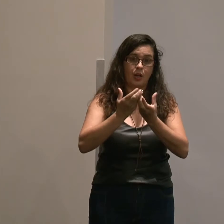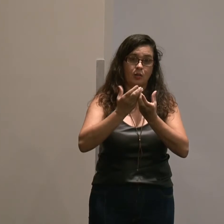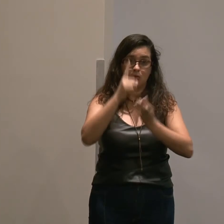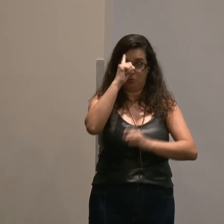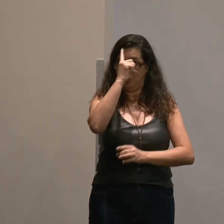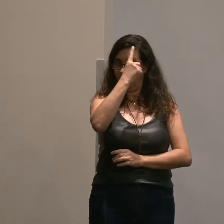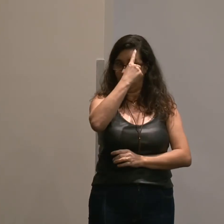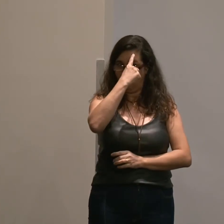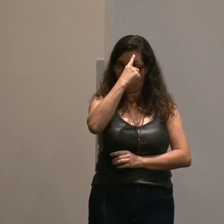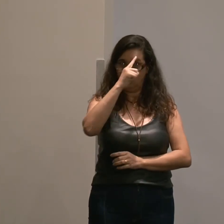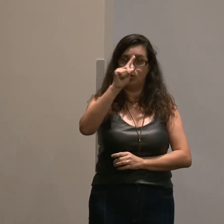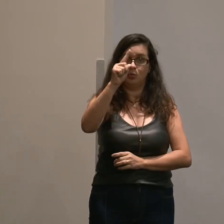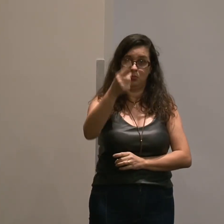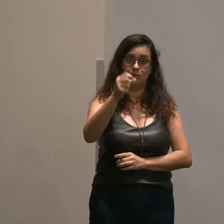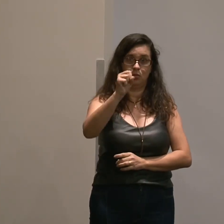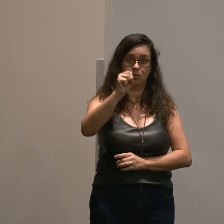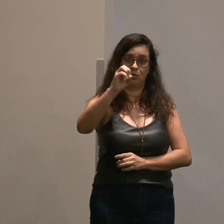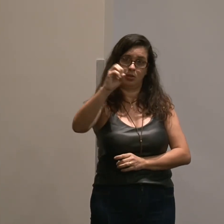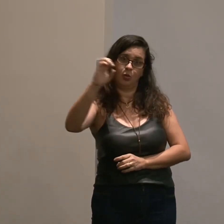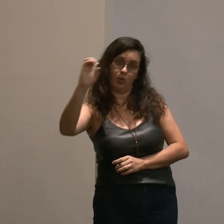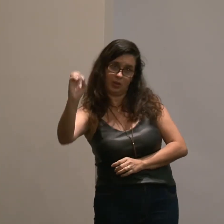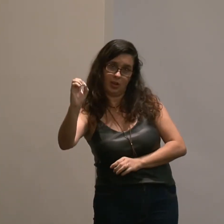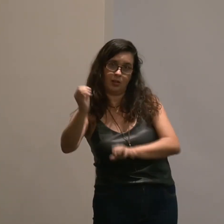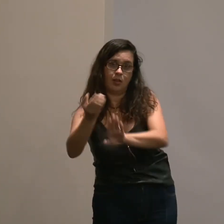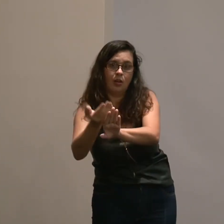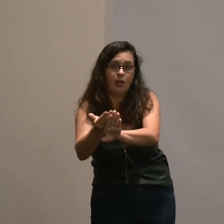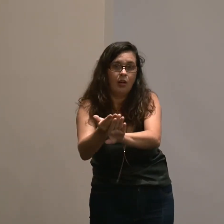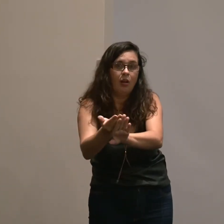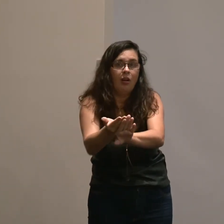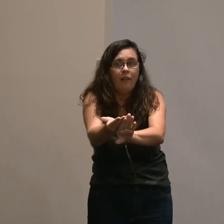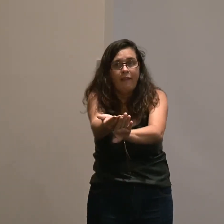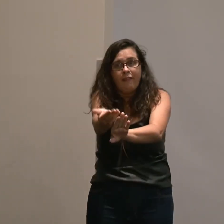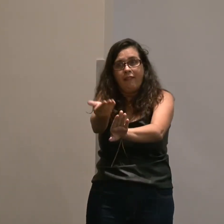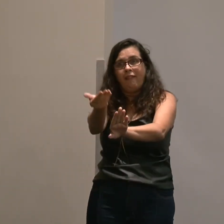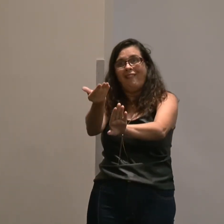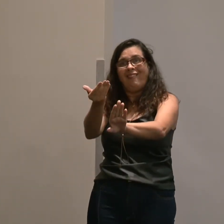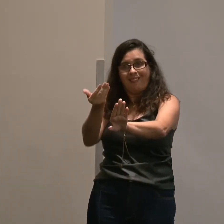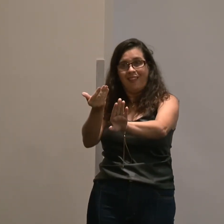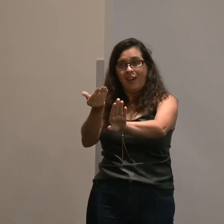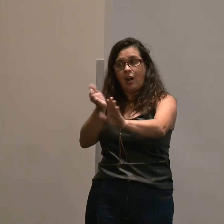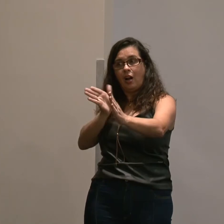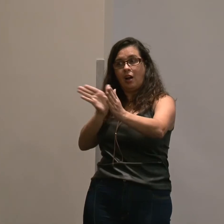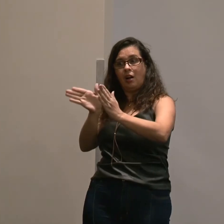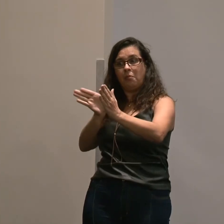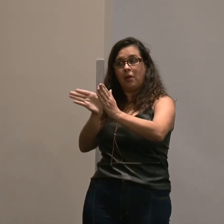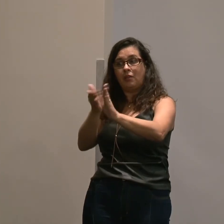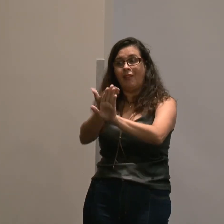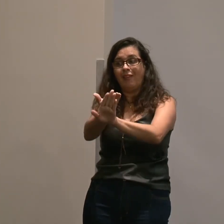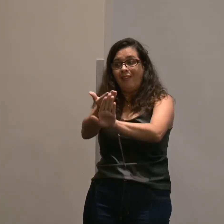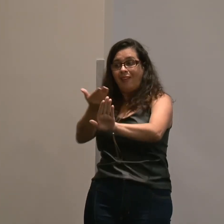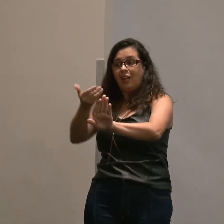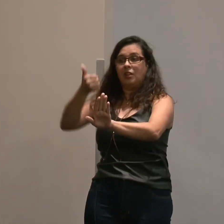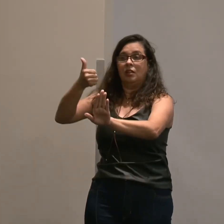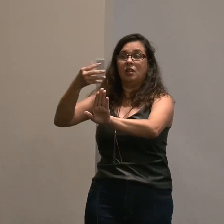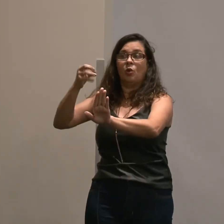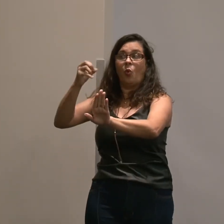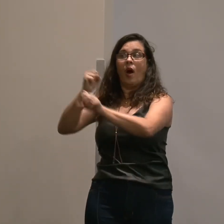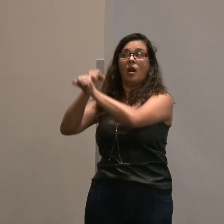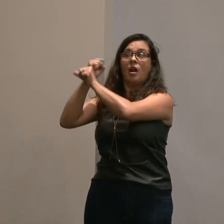esse congresso de Milão 1880 é o período que mais se